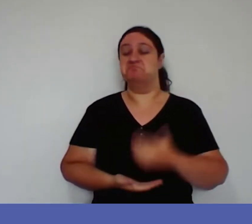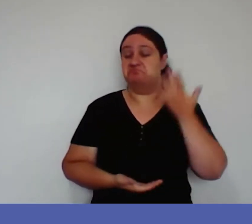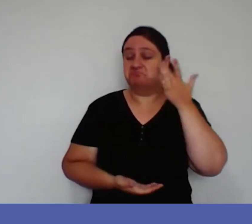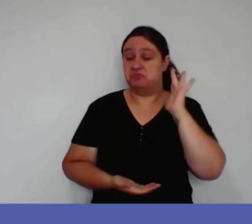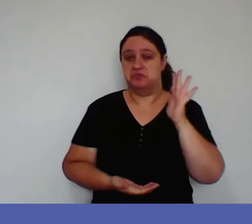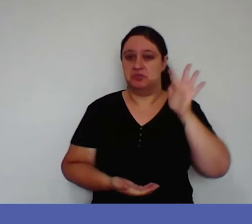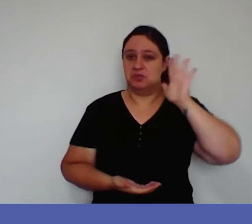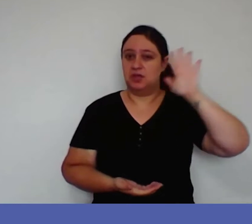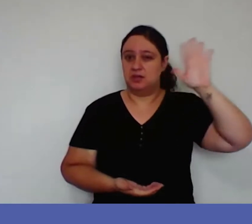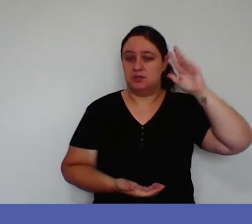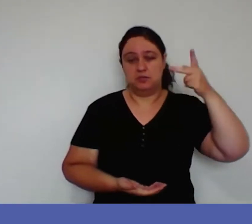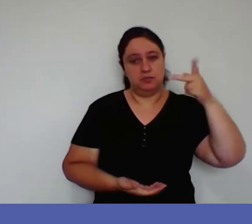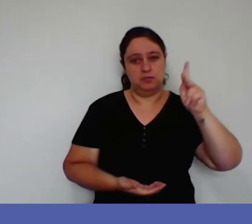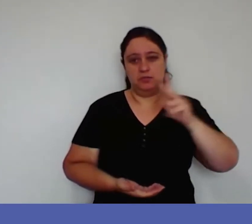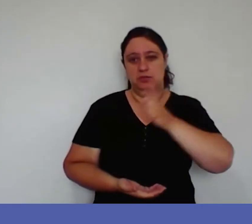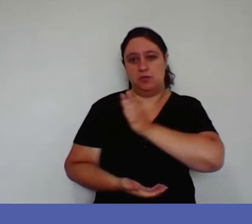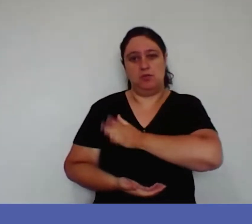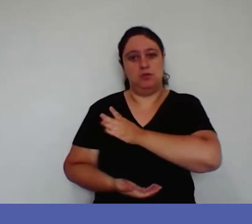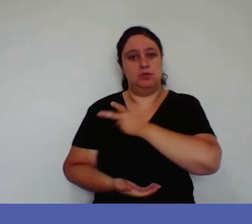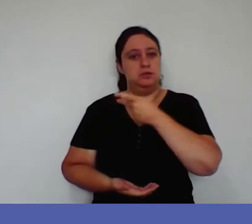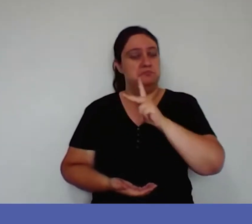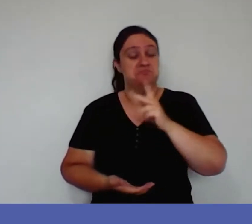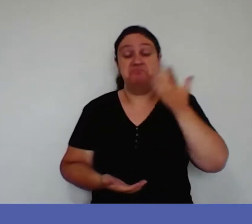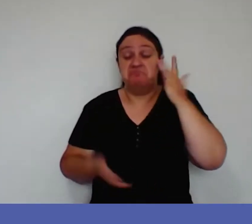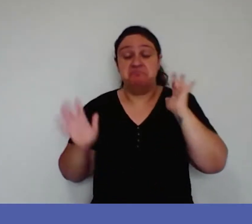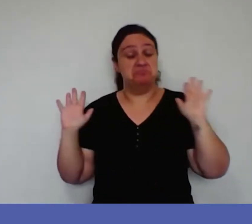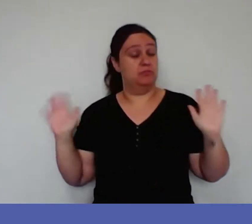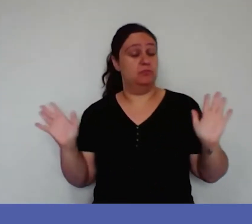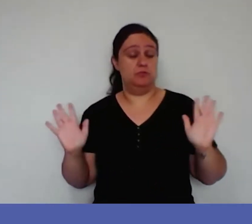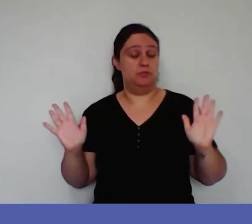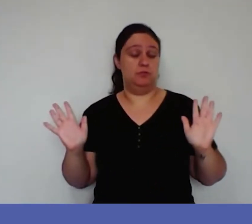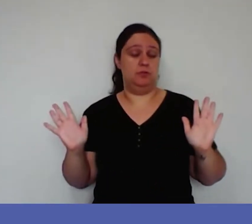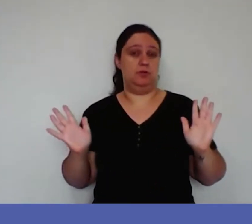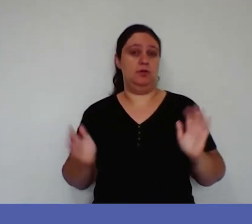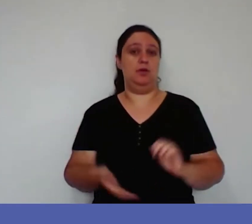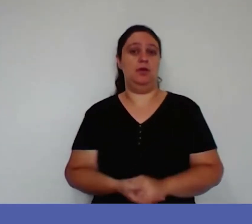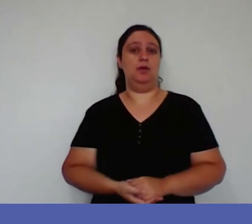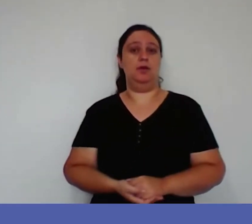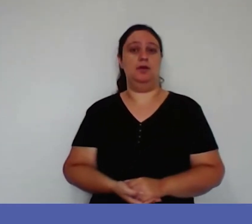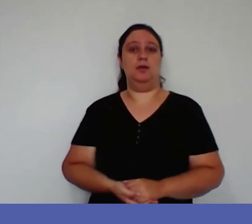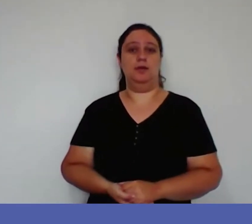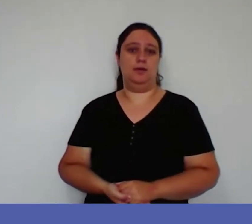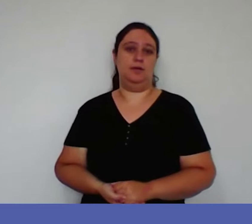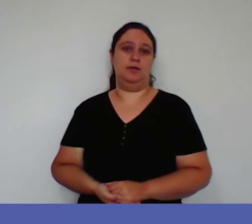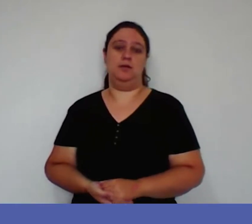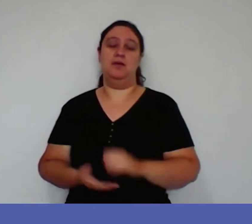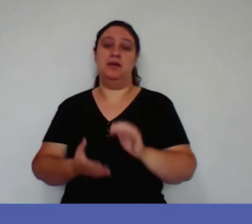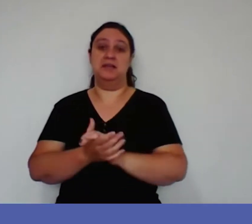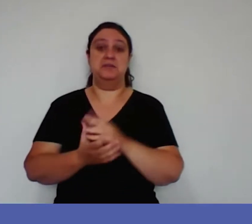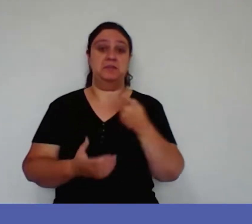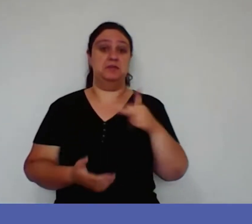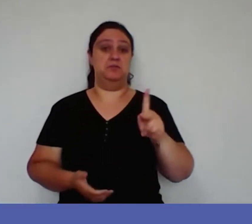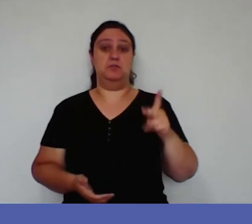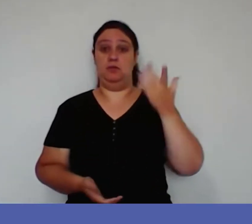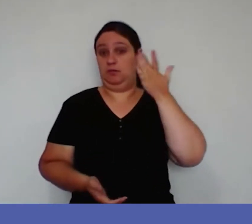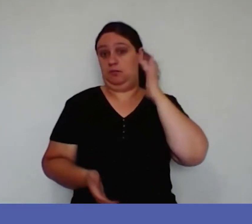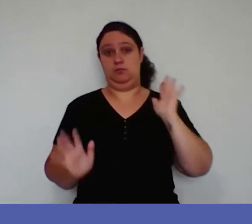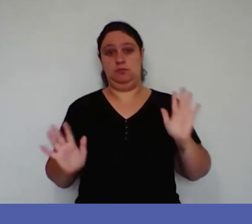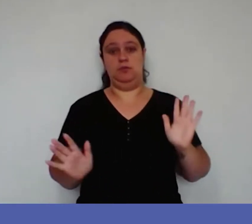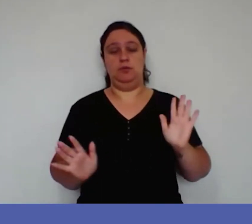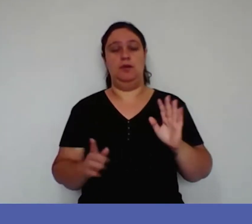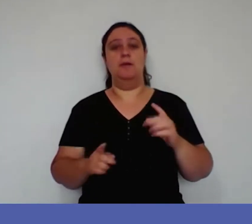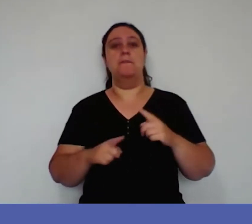seu coração, qual é a sua festa, a festa da sua vida, ou do seu próprio casamento, não sei. Mas, irmãos,